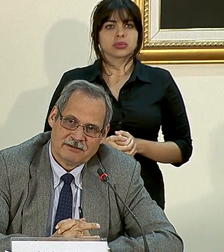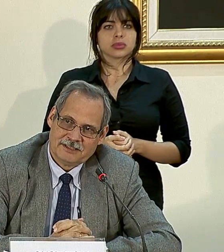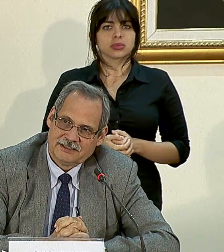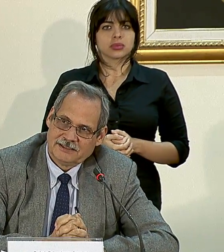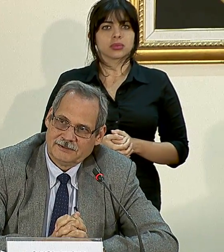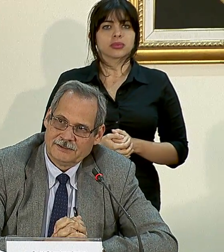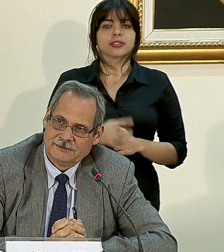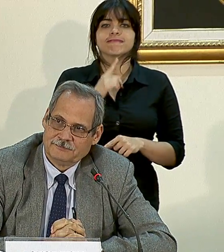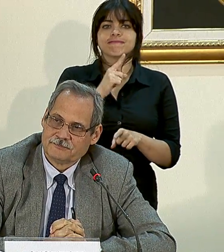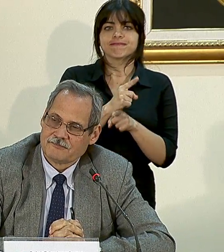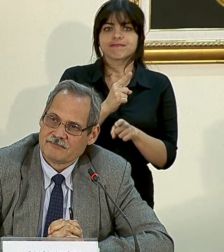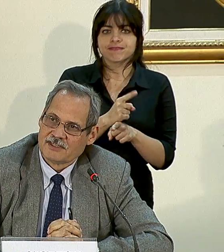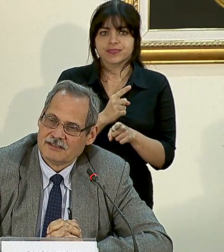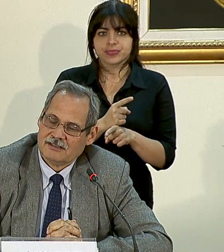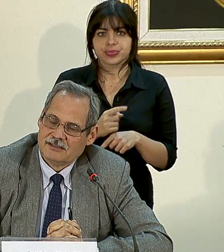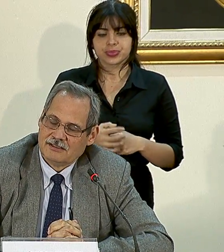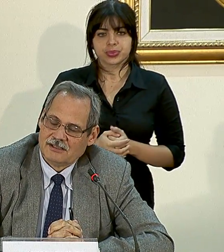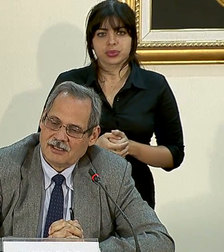efectivamente